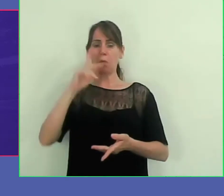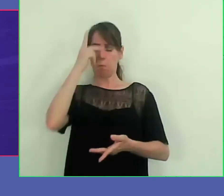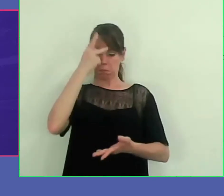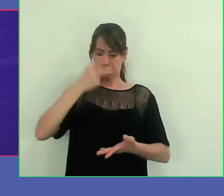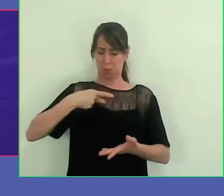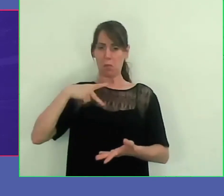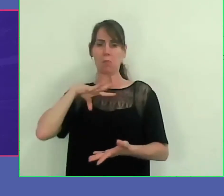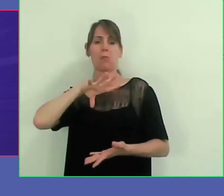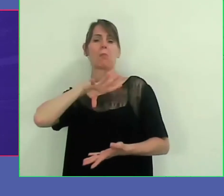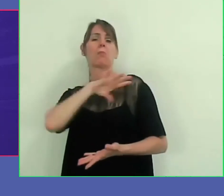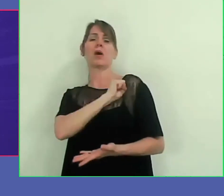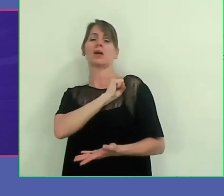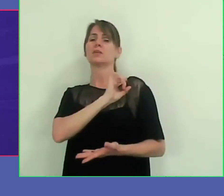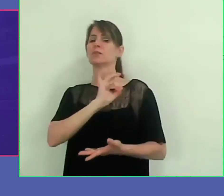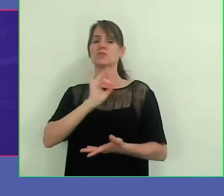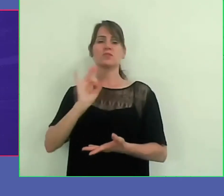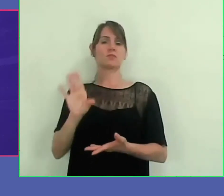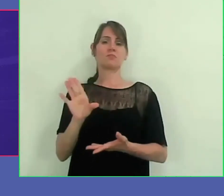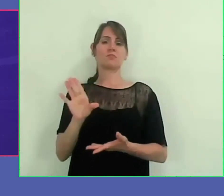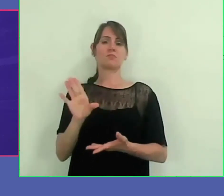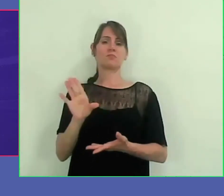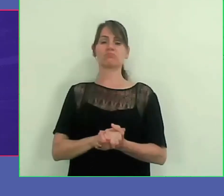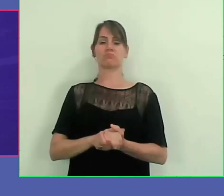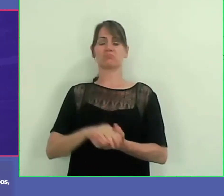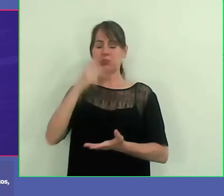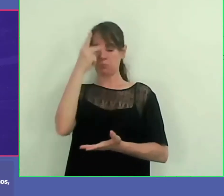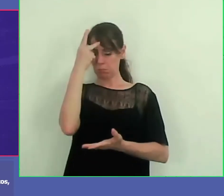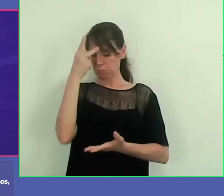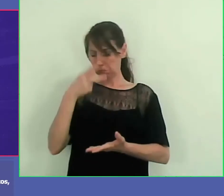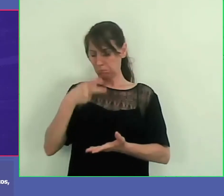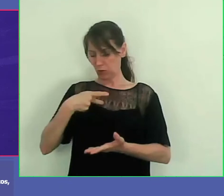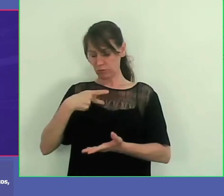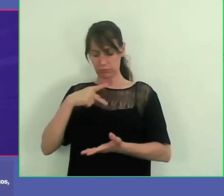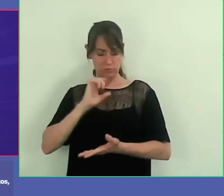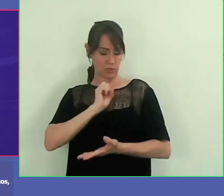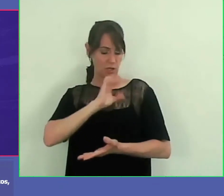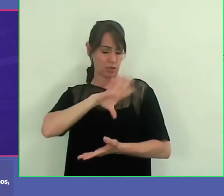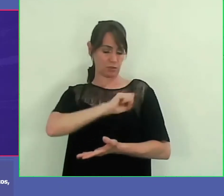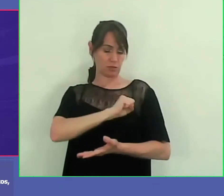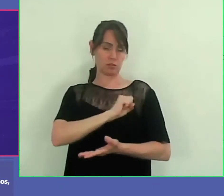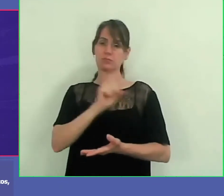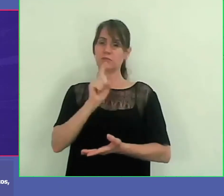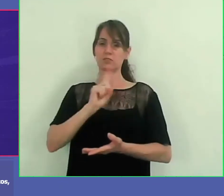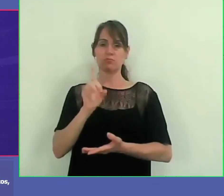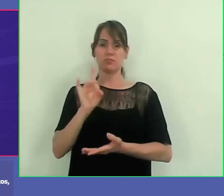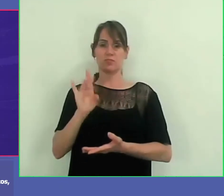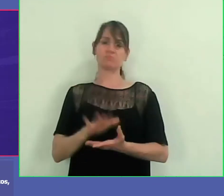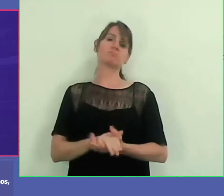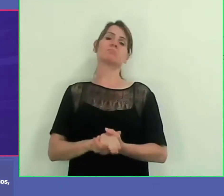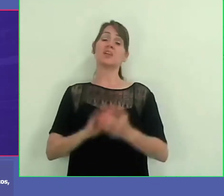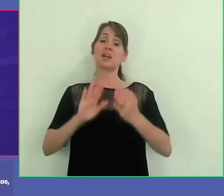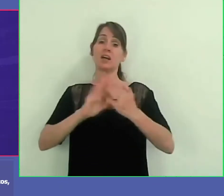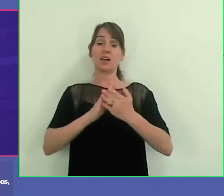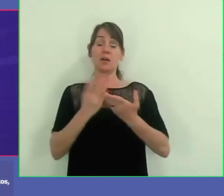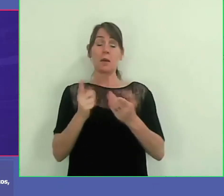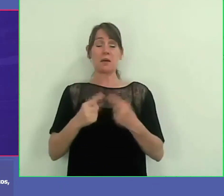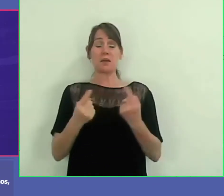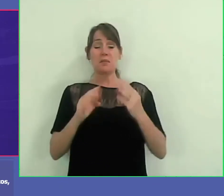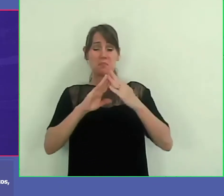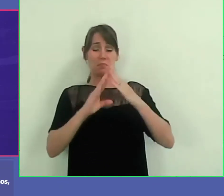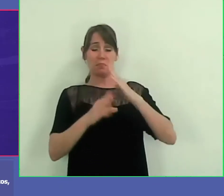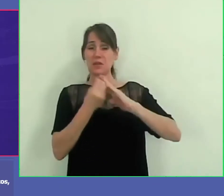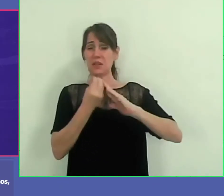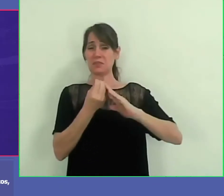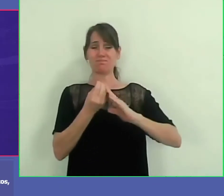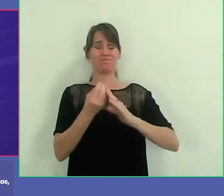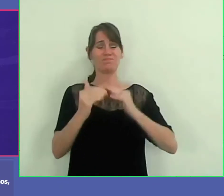dizer, amar a si, irmãos, não edifica. Serão ainda mais